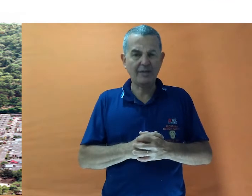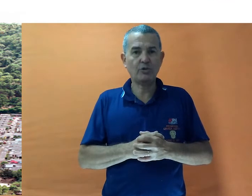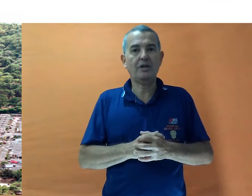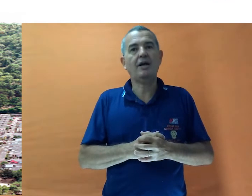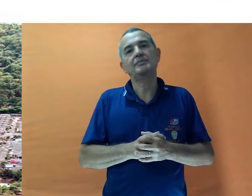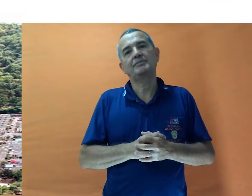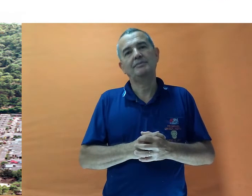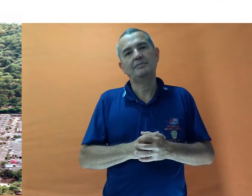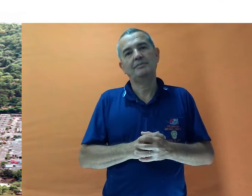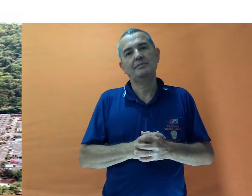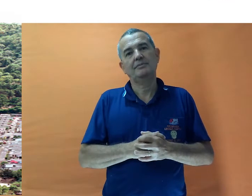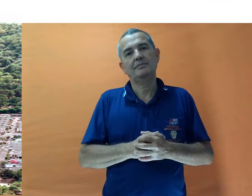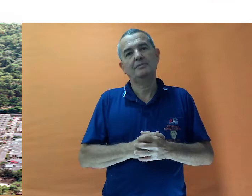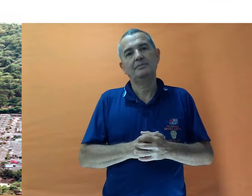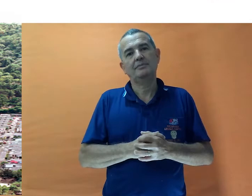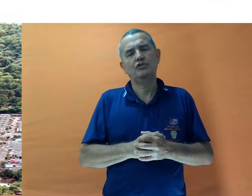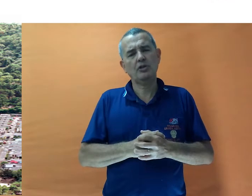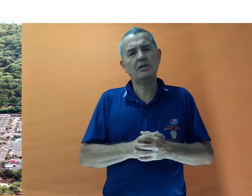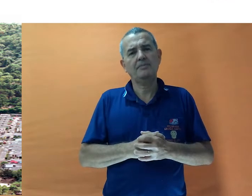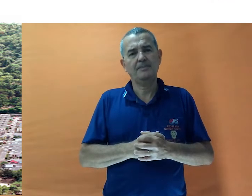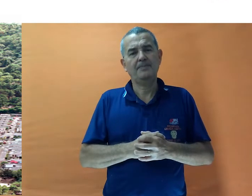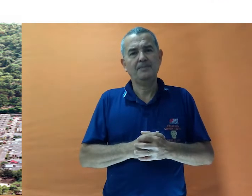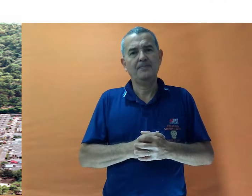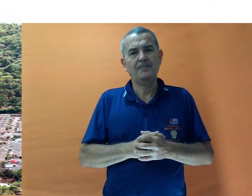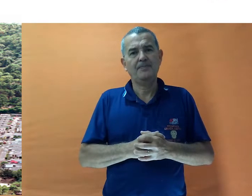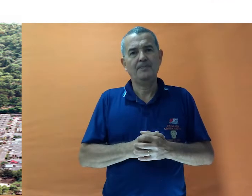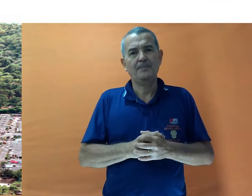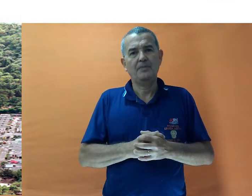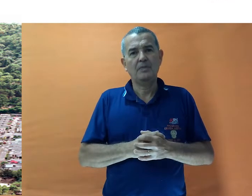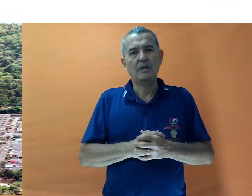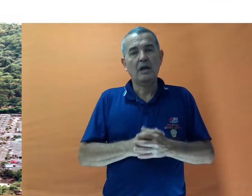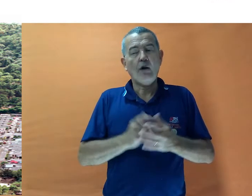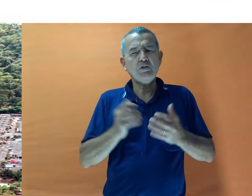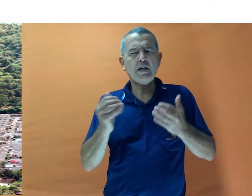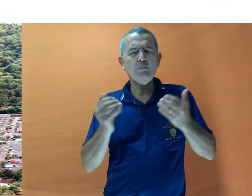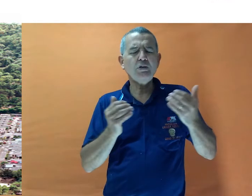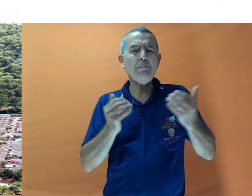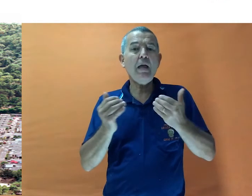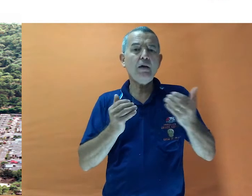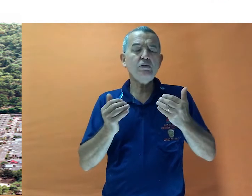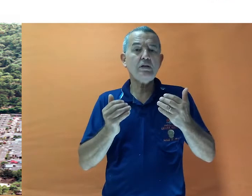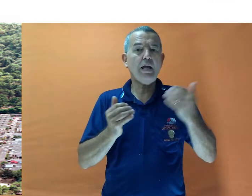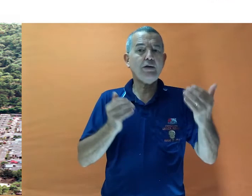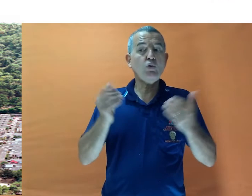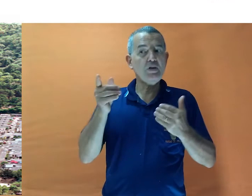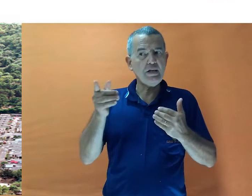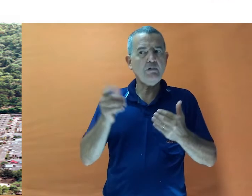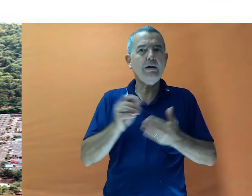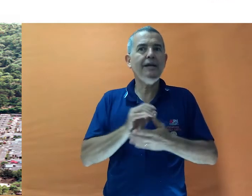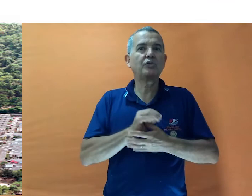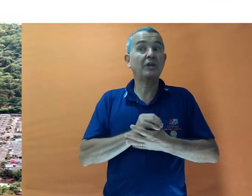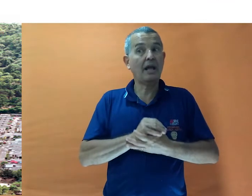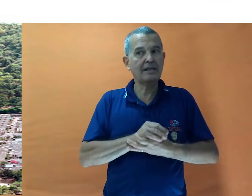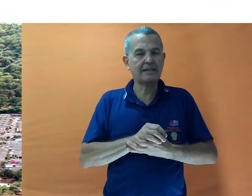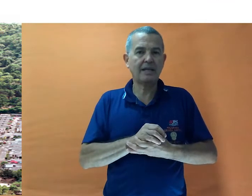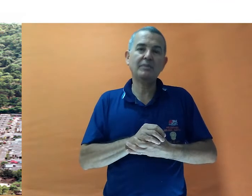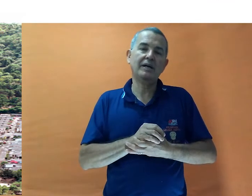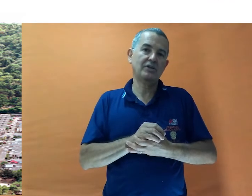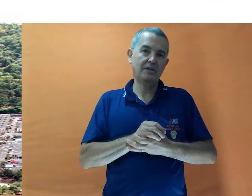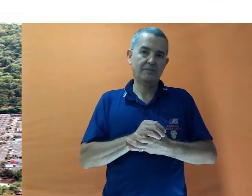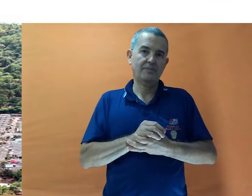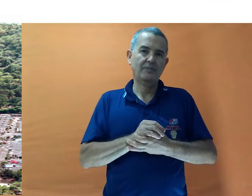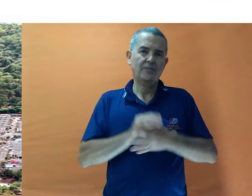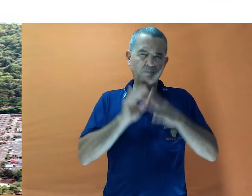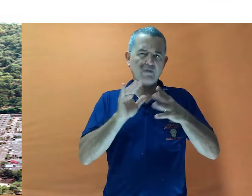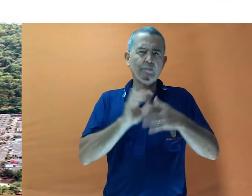referencial para fazer a narrativa, porque vai mudar. Sim. A única que muda menos é a